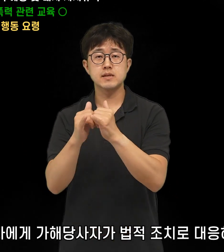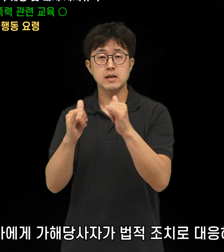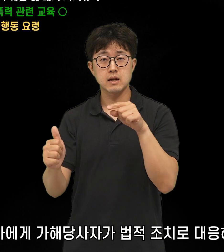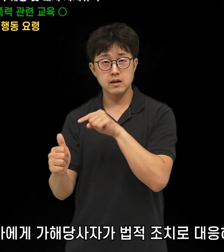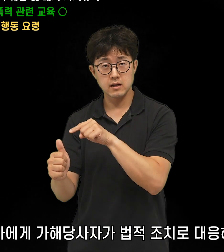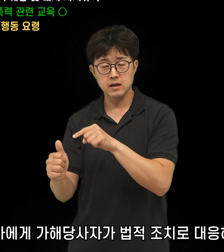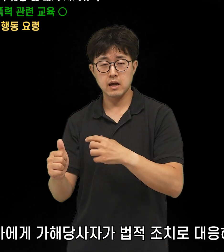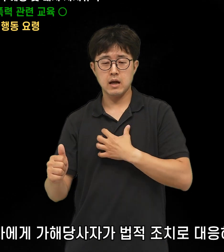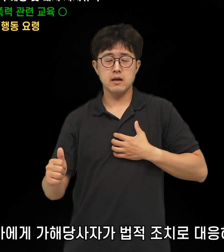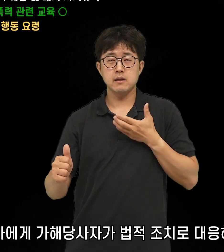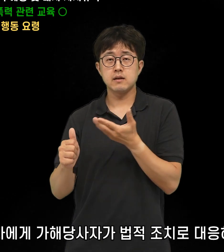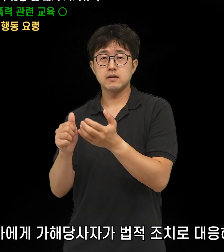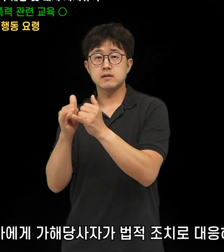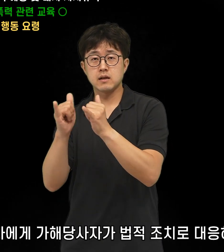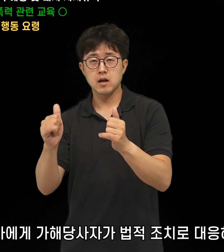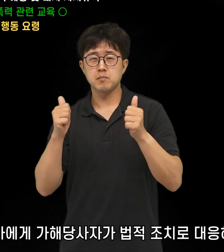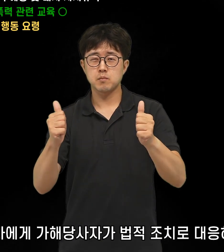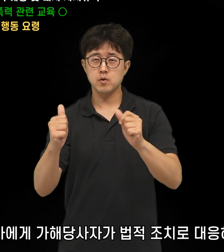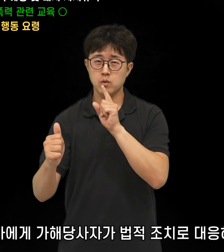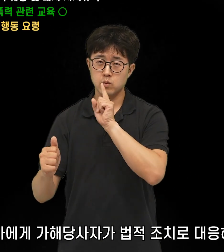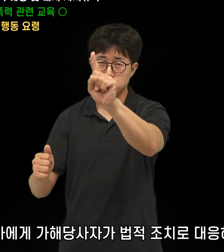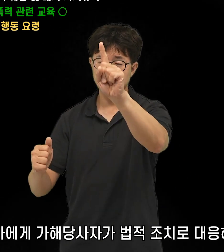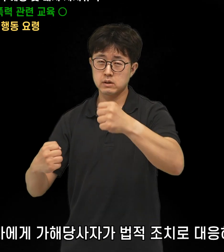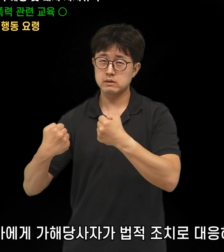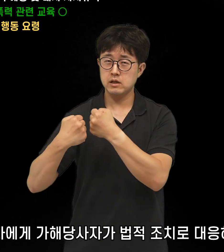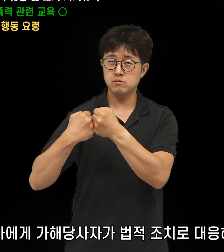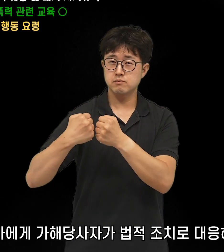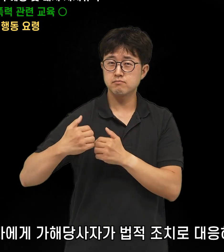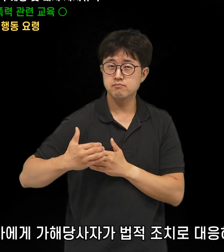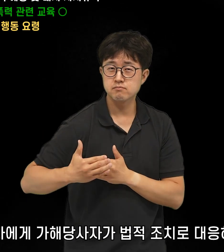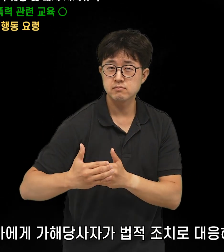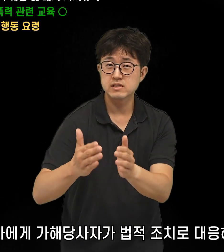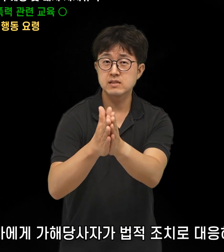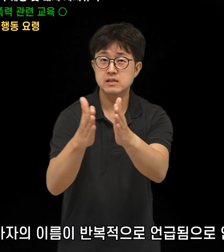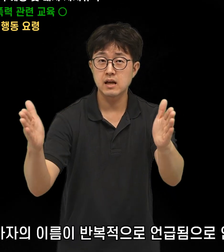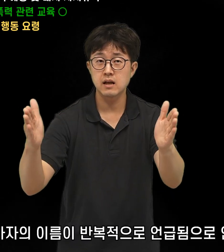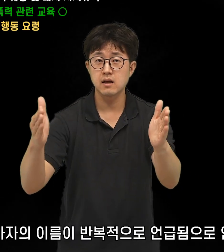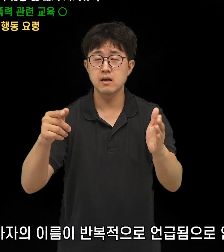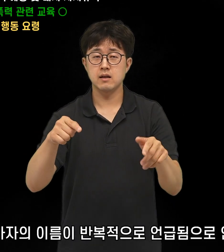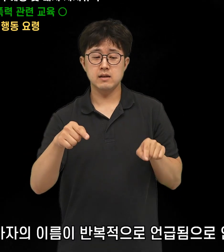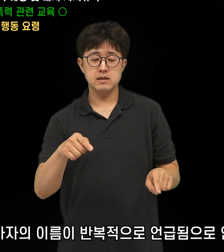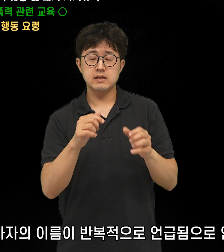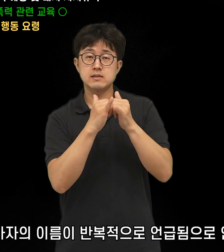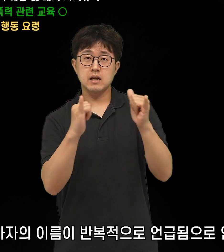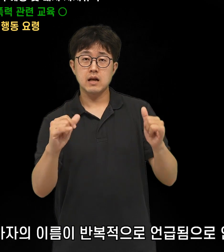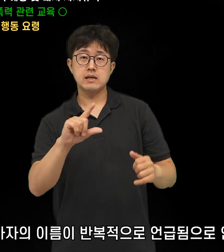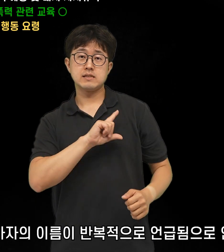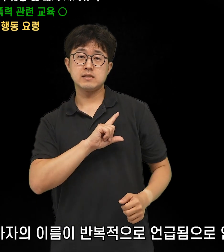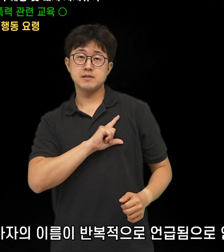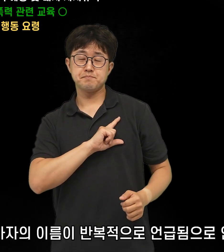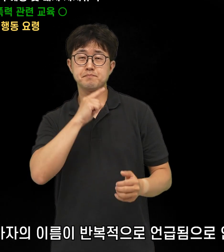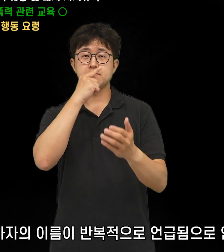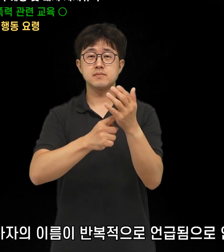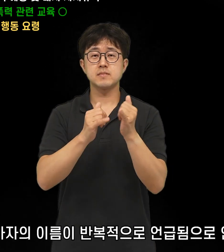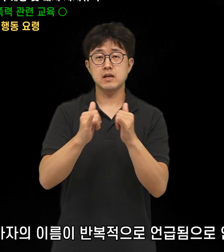가해 당사자가 법적 조치로 대응하거나 가해 당사자의 이름이 반복적으로 언급됨으로